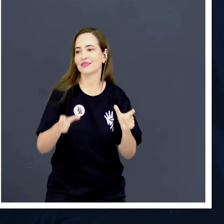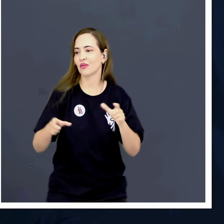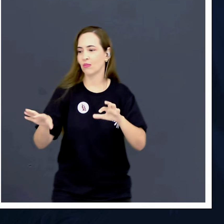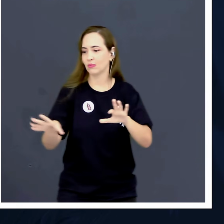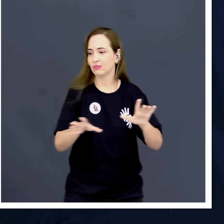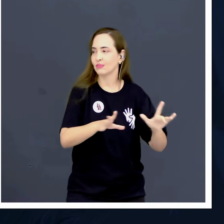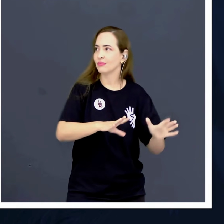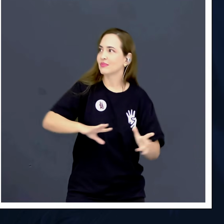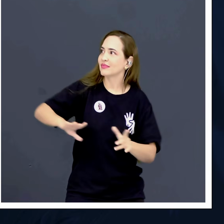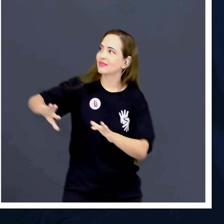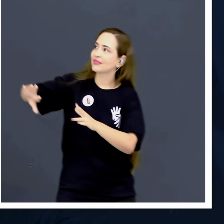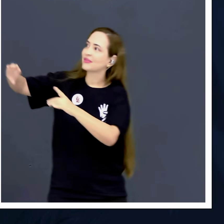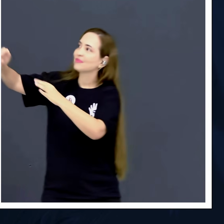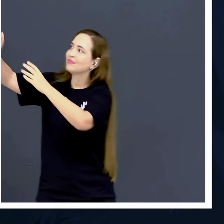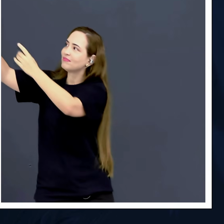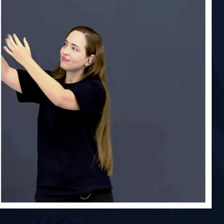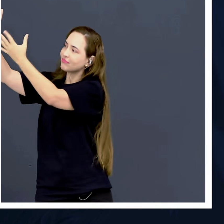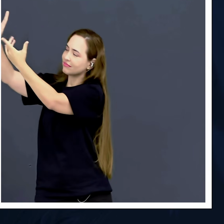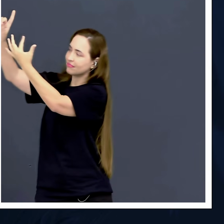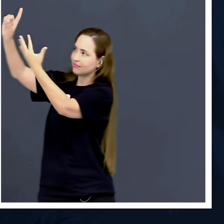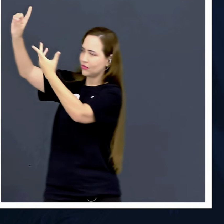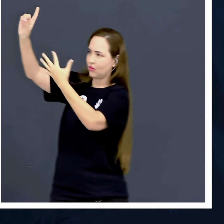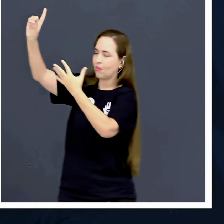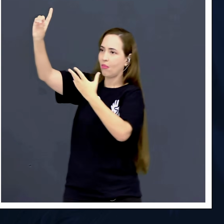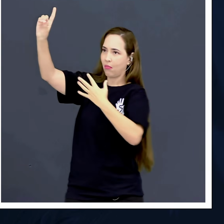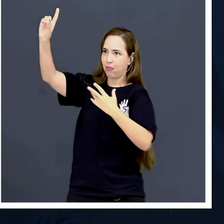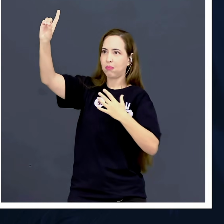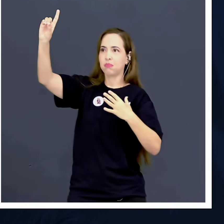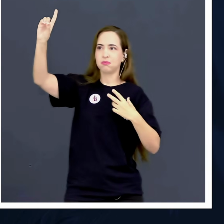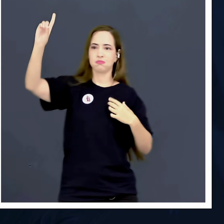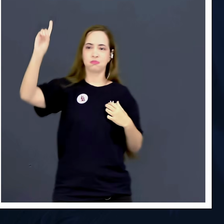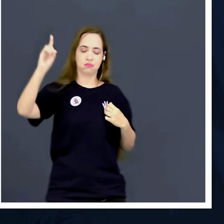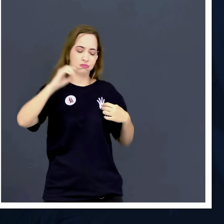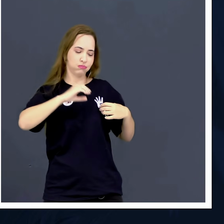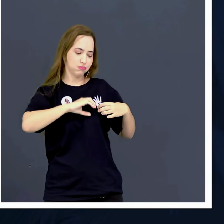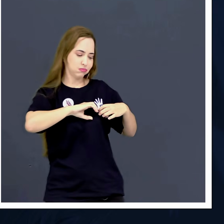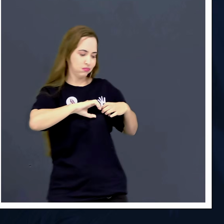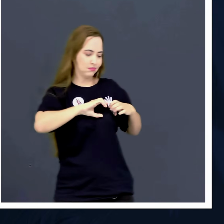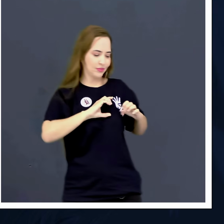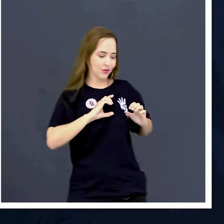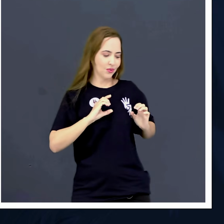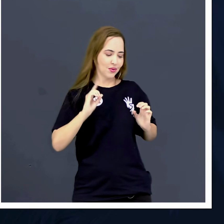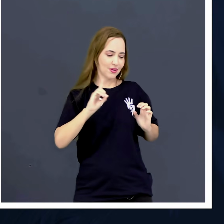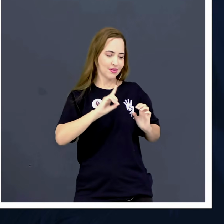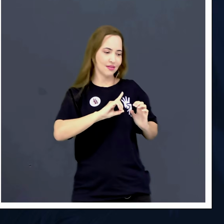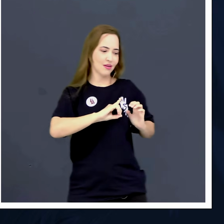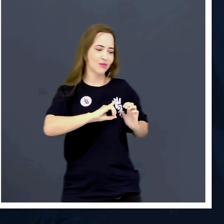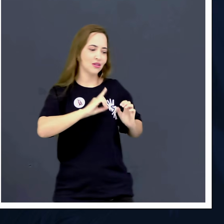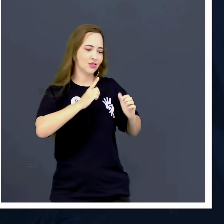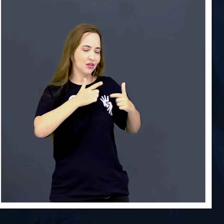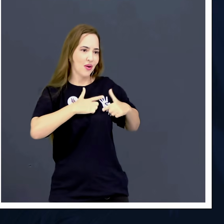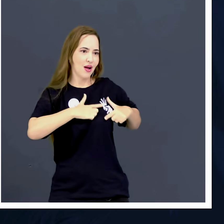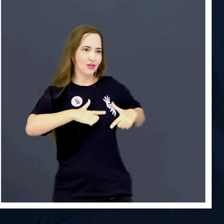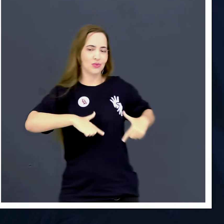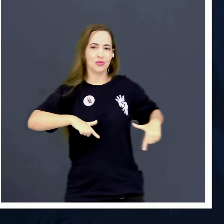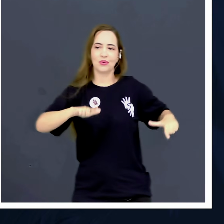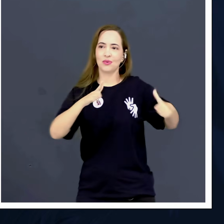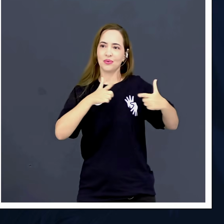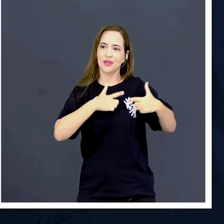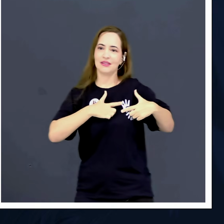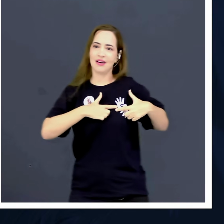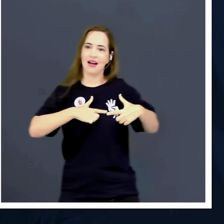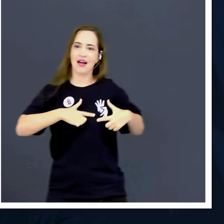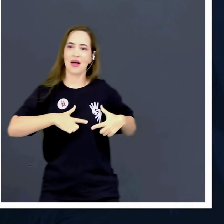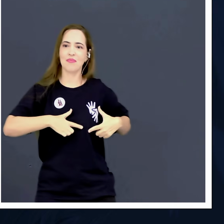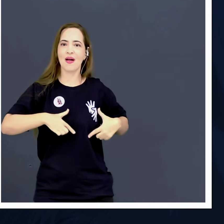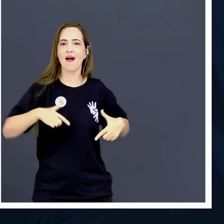dos montes corre para o mar, teu rio de amor por mim. Eu abrirei meu coração, deixando a tua